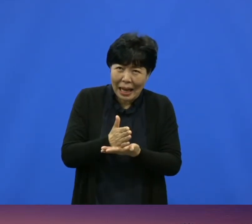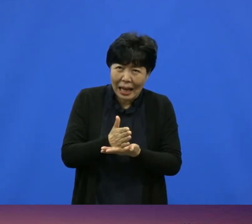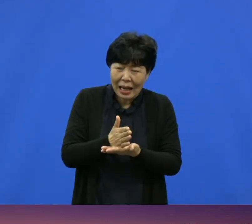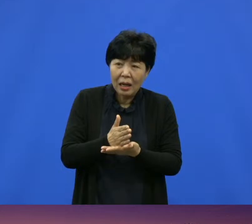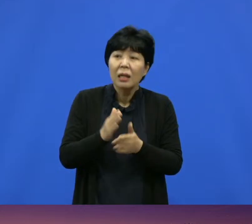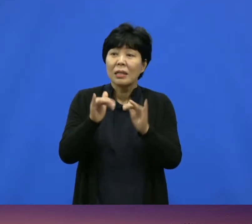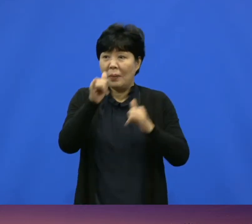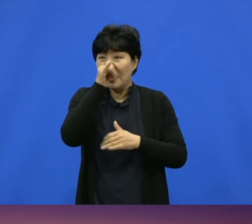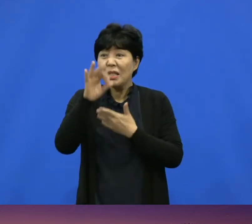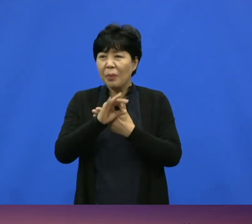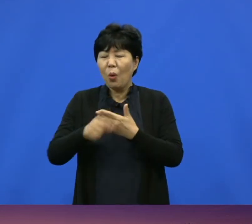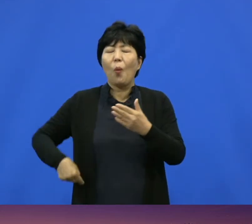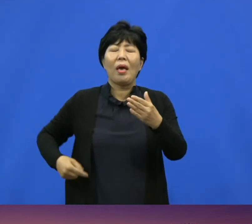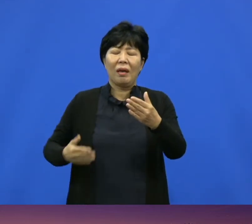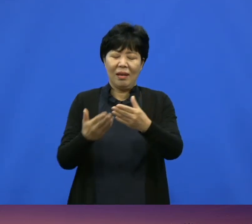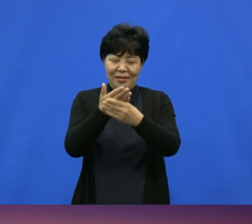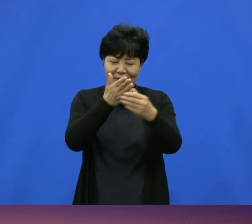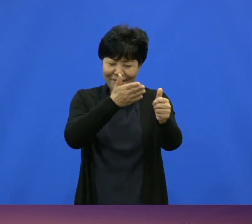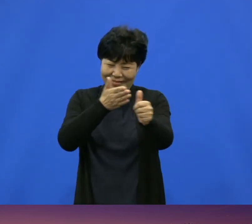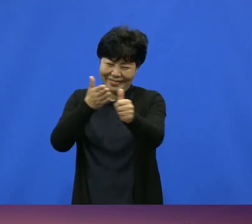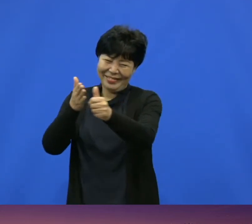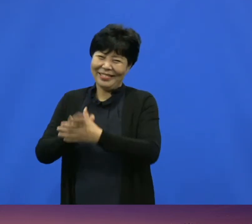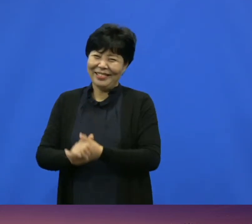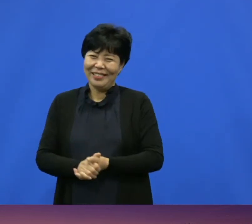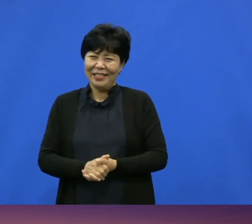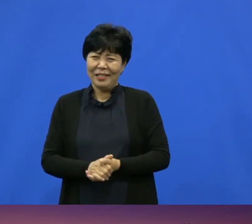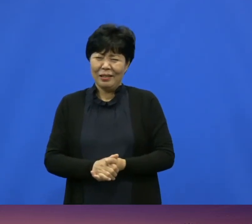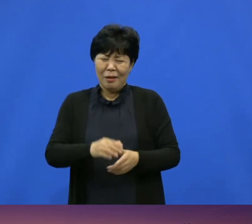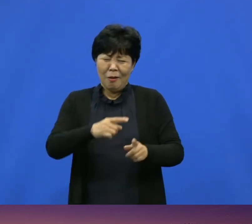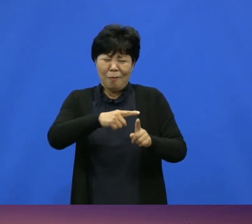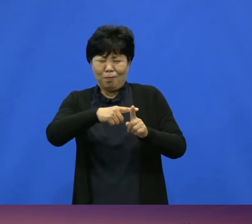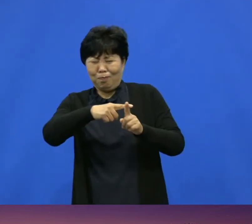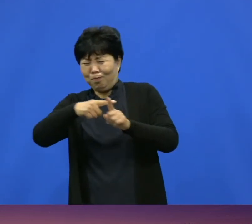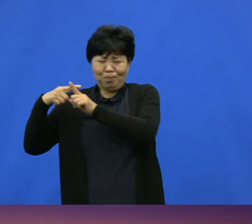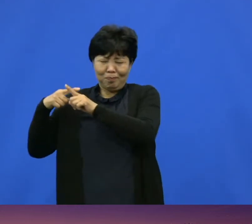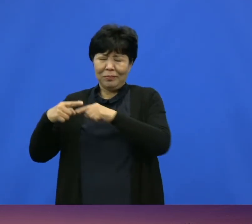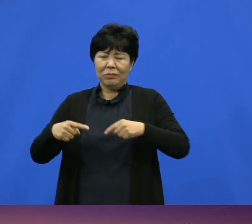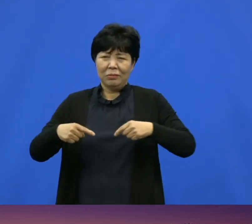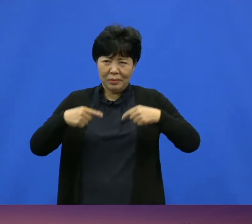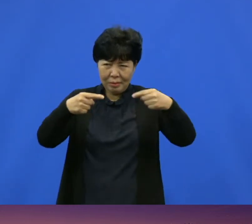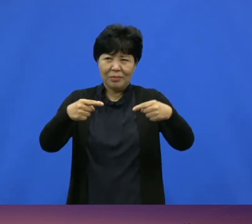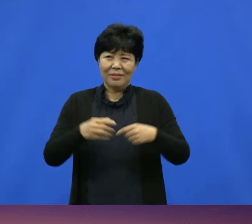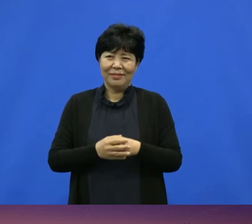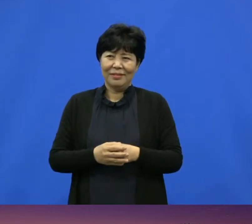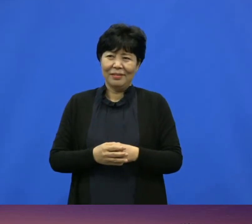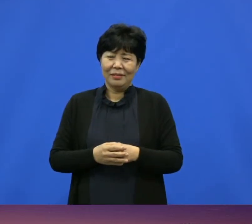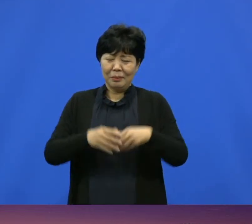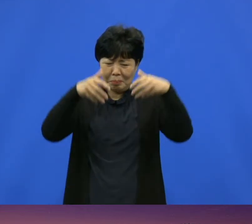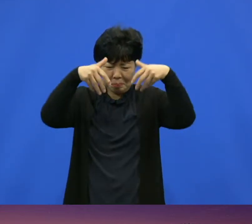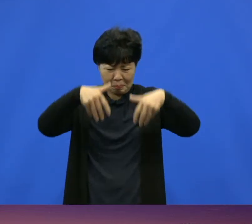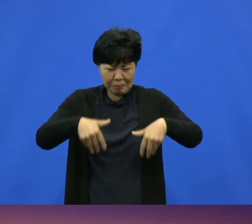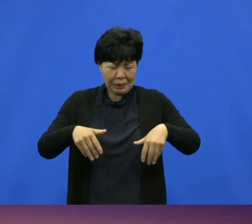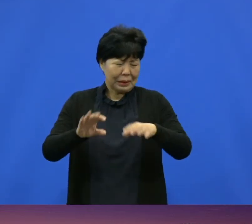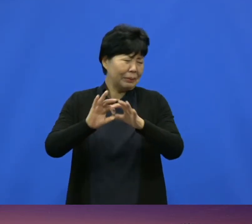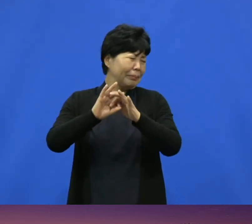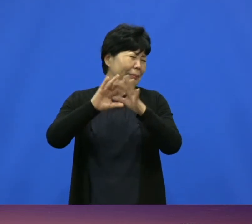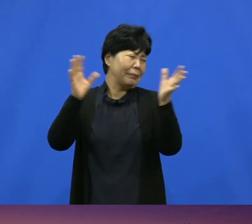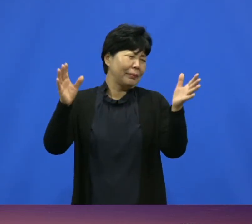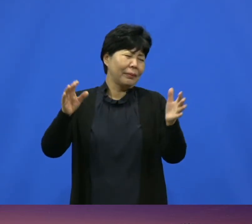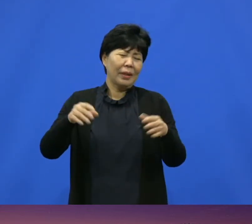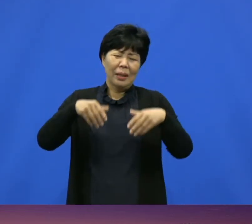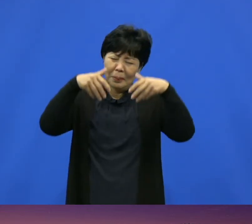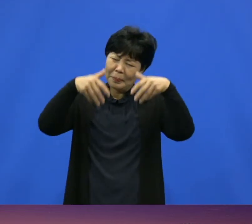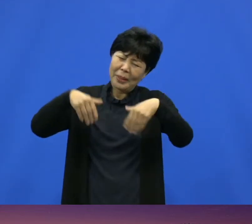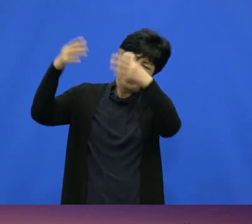하셔야 돼요. 우리는 무조건 가는 거예요, 그죠? 무조건 가는 거예요. 뭐 비하고 상관없어요. 비바람이